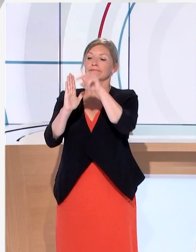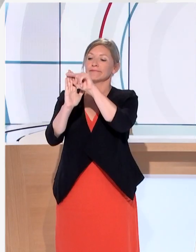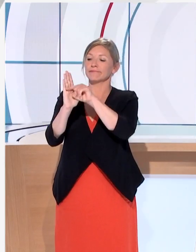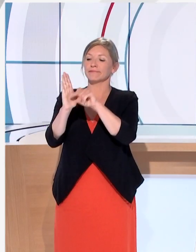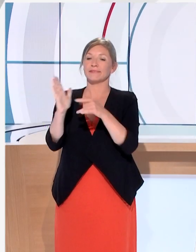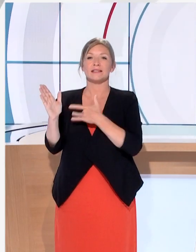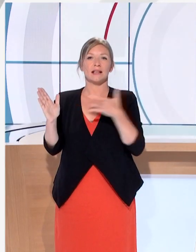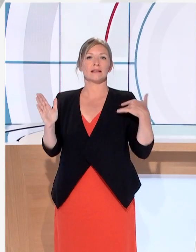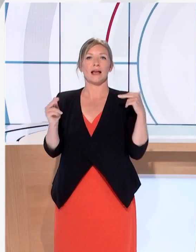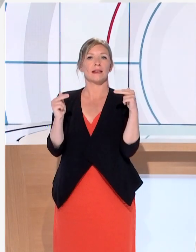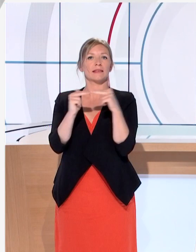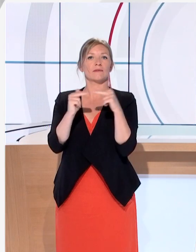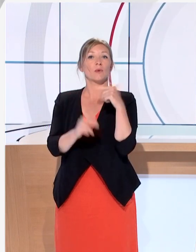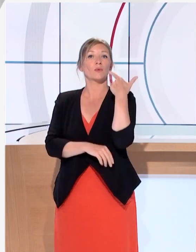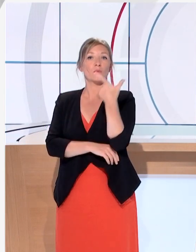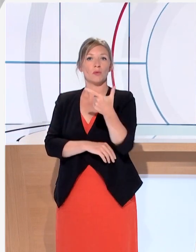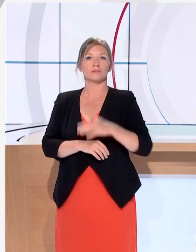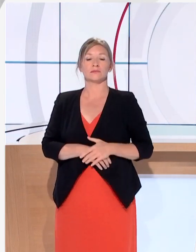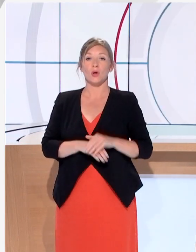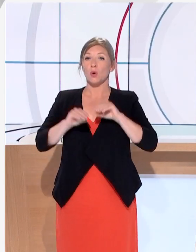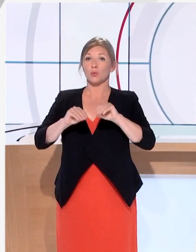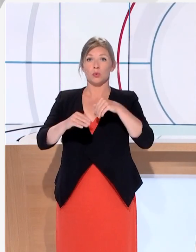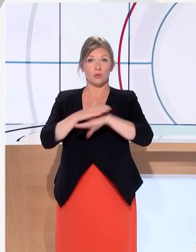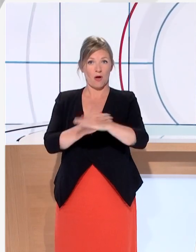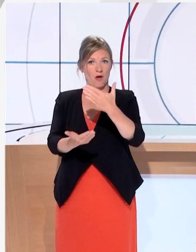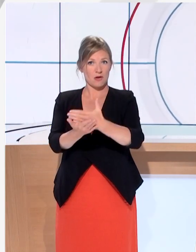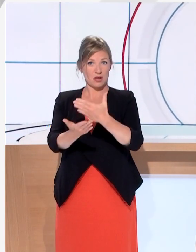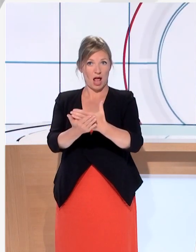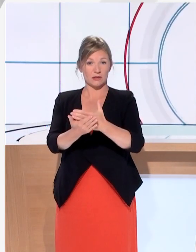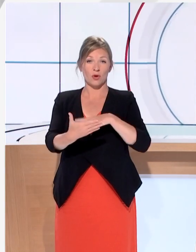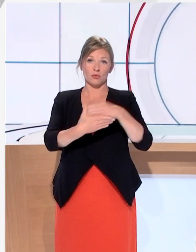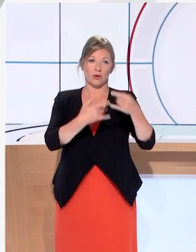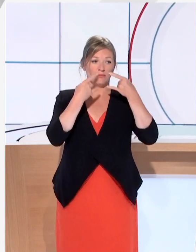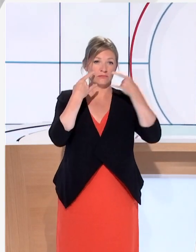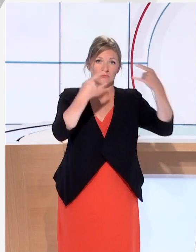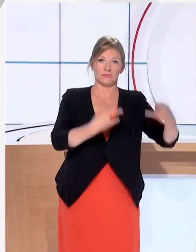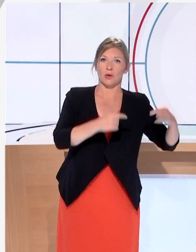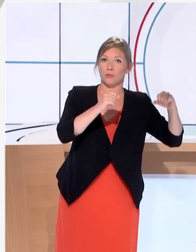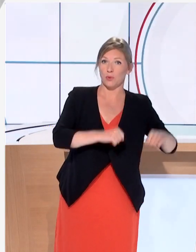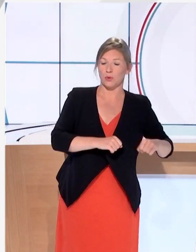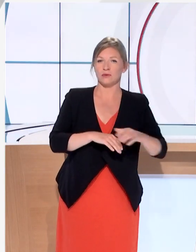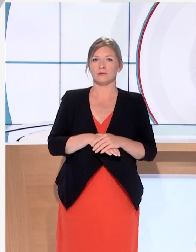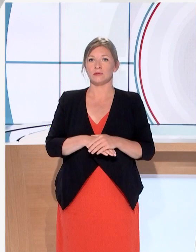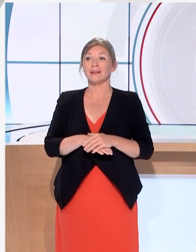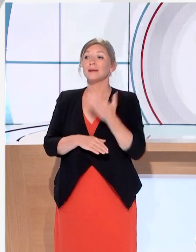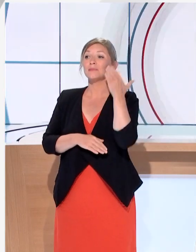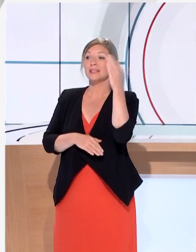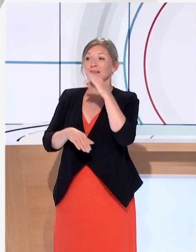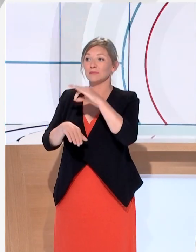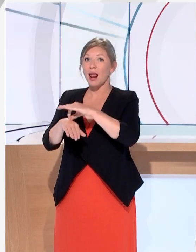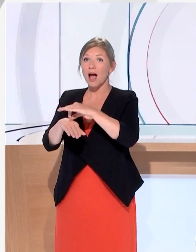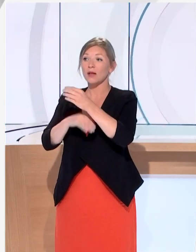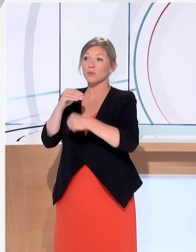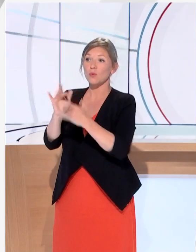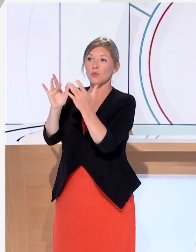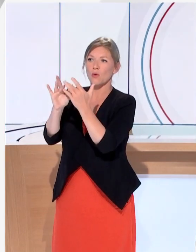est de niveau 2 en cette rentrée. Tous les cours ont lieu en classe, pas de masque en extérieur. Seuls les cas contacts non vaccinés